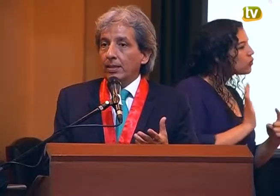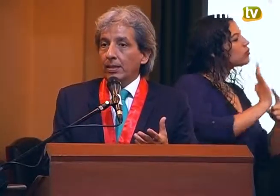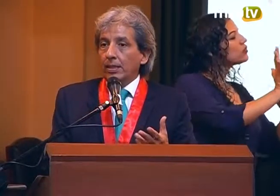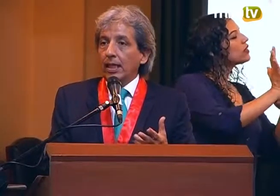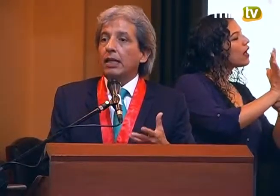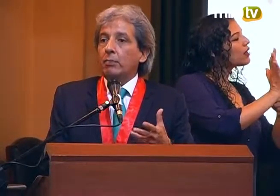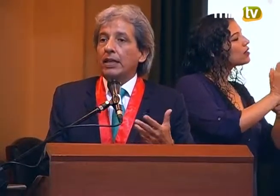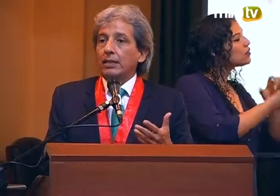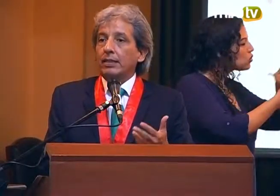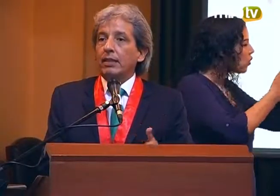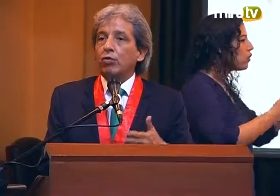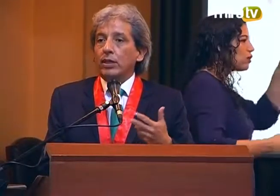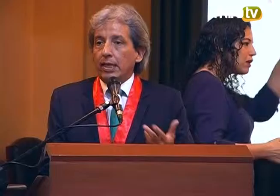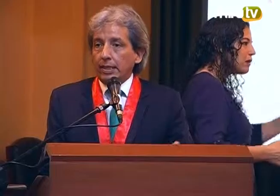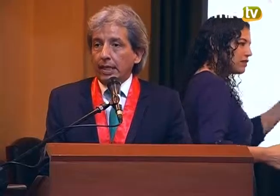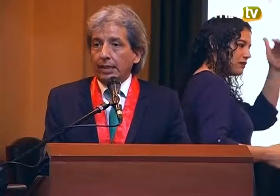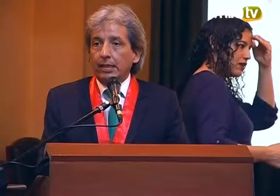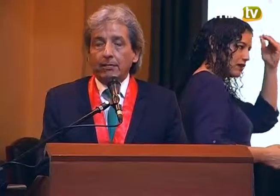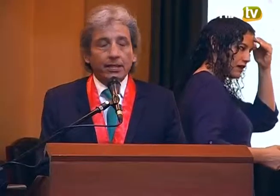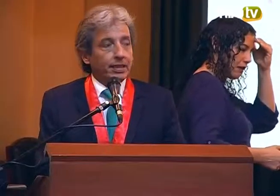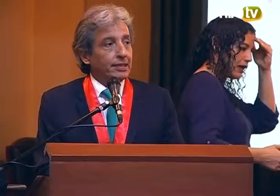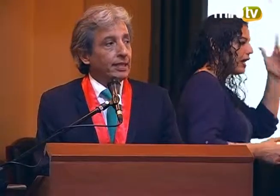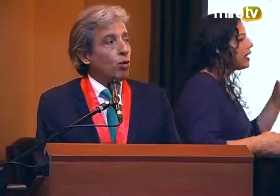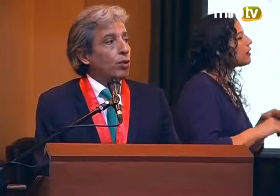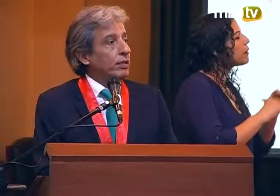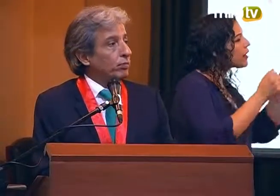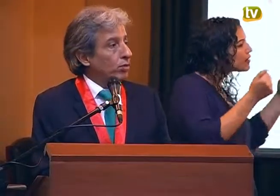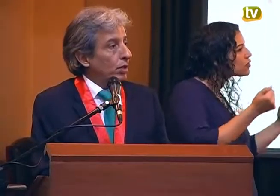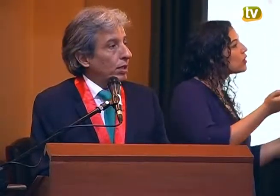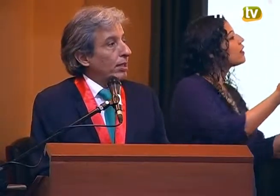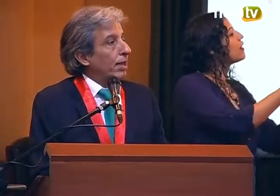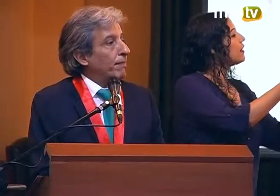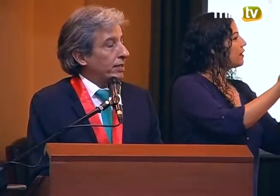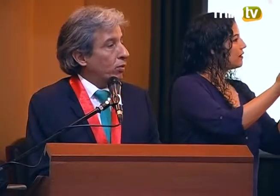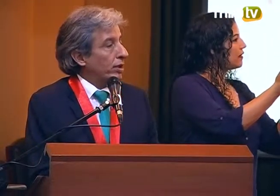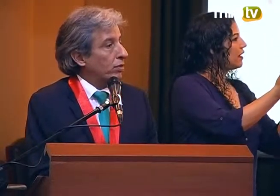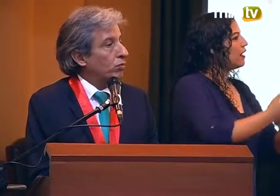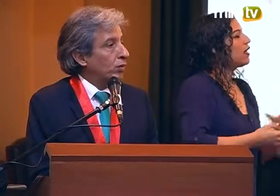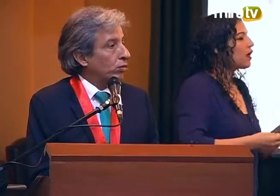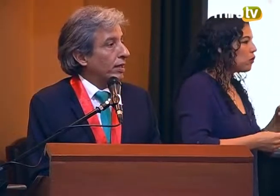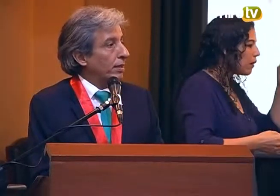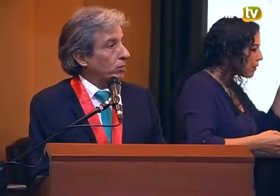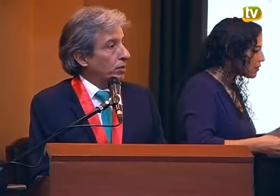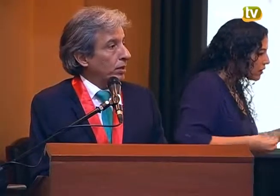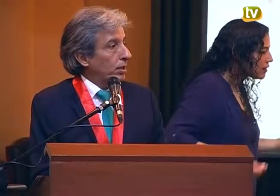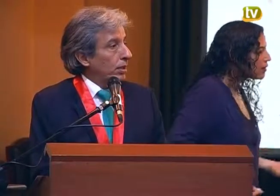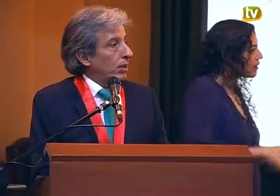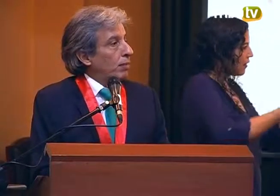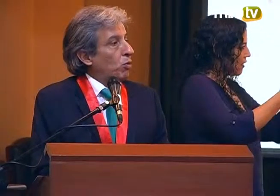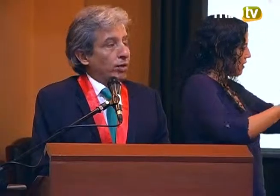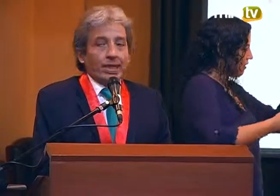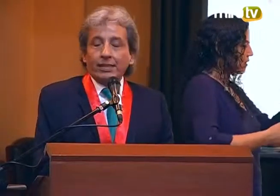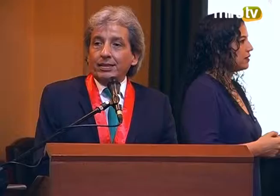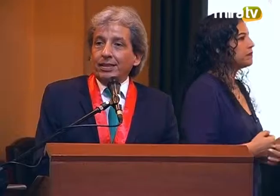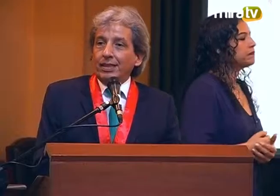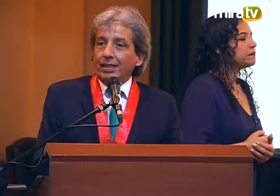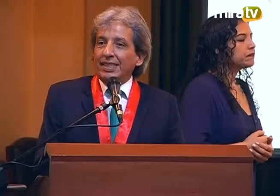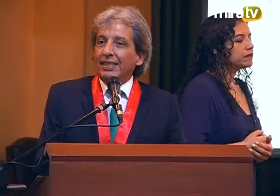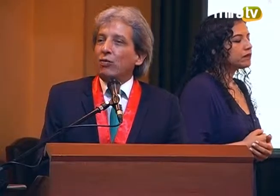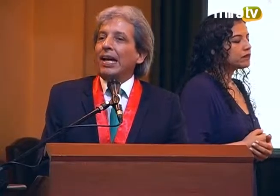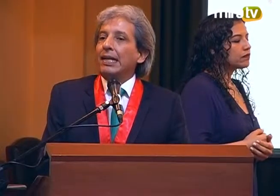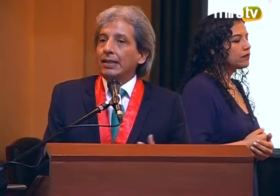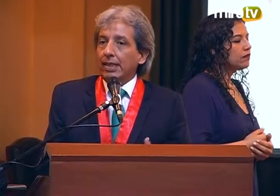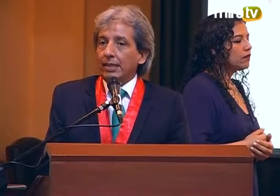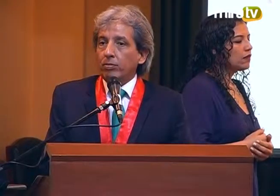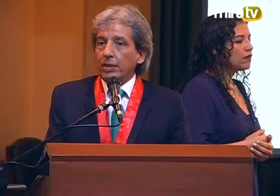sabe es parte de esa solidaridad y de vencer ese egoísmo que a veces los seres humanos tenemos. Porque es, y